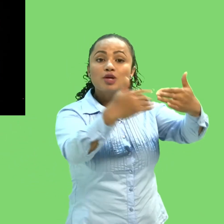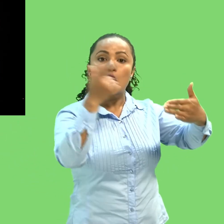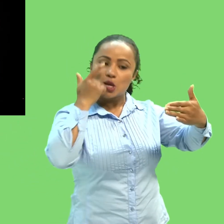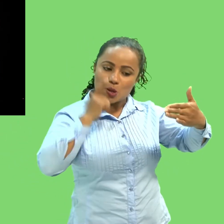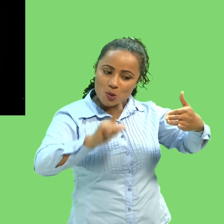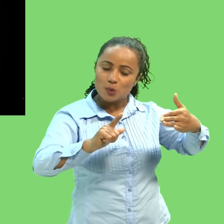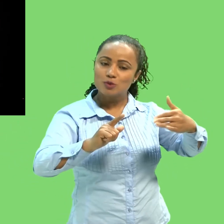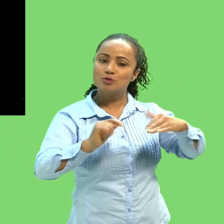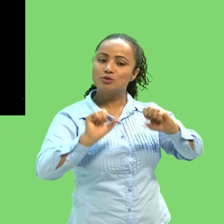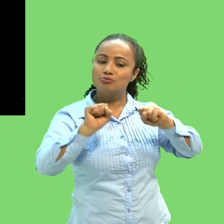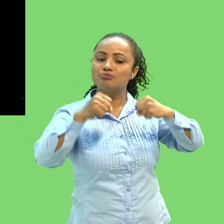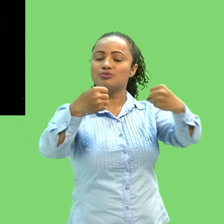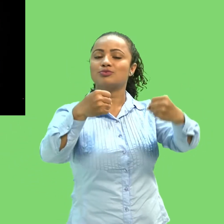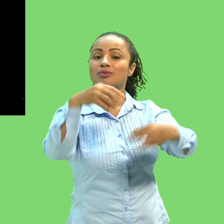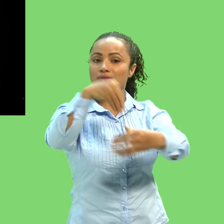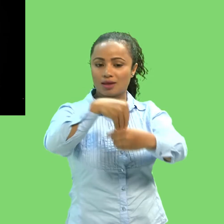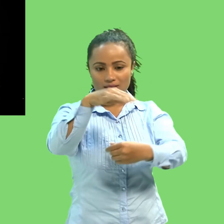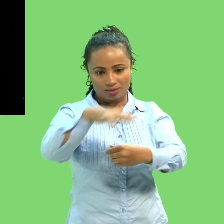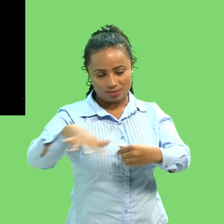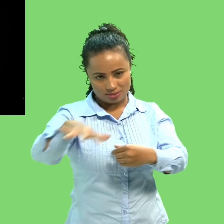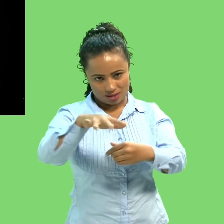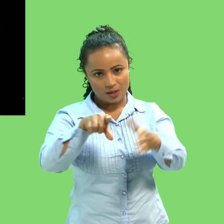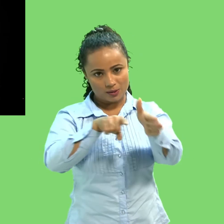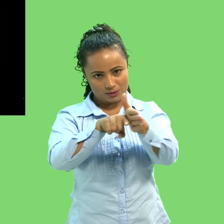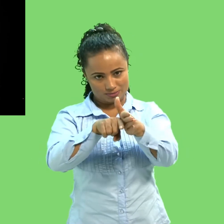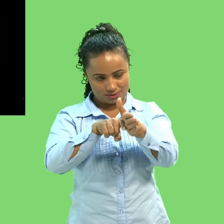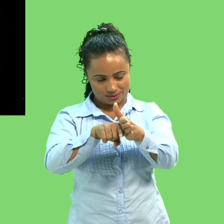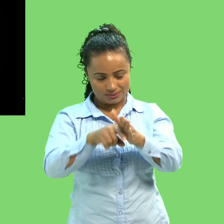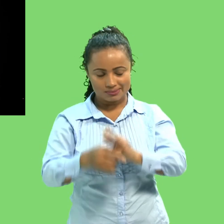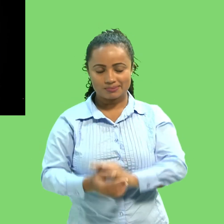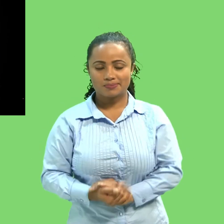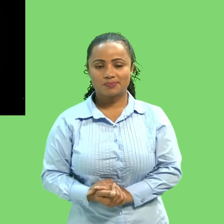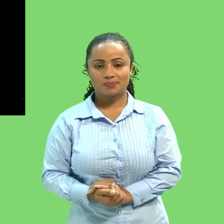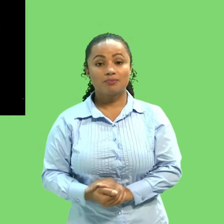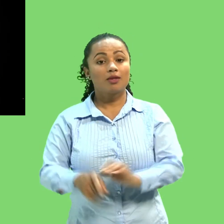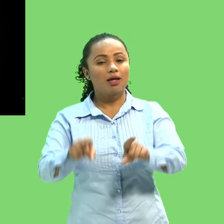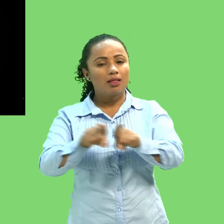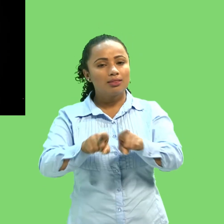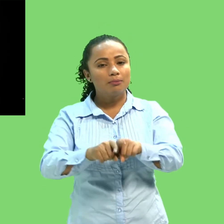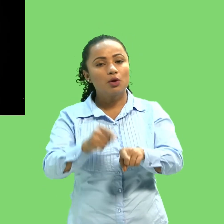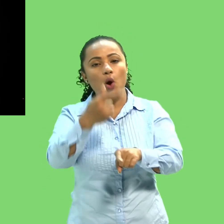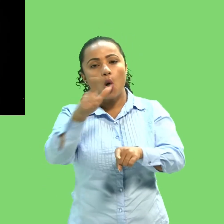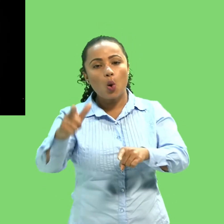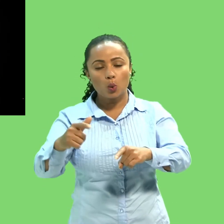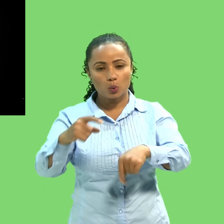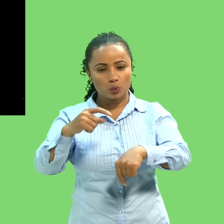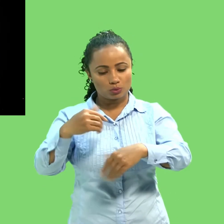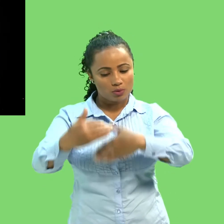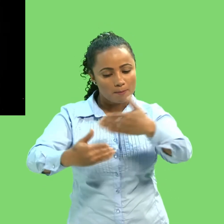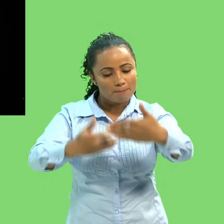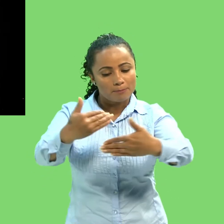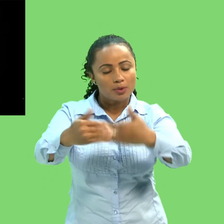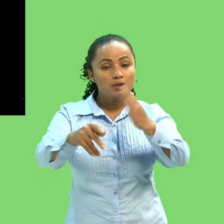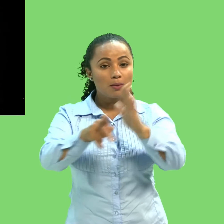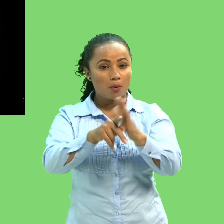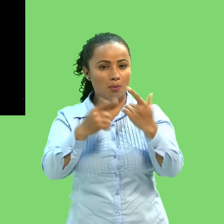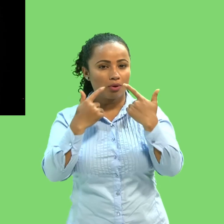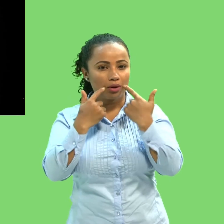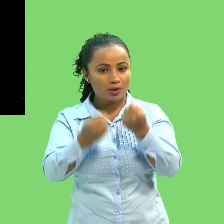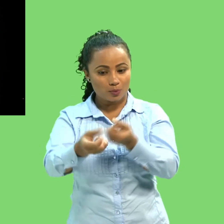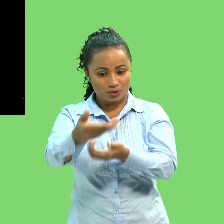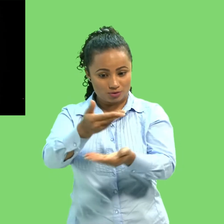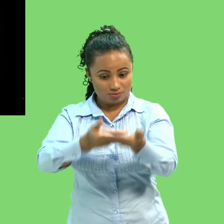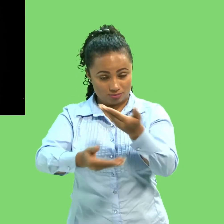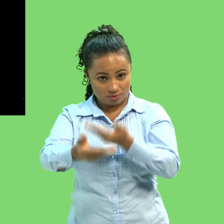dando oportunidade para a outra também se constituir, né? Da outra também conseguir realmente ganhar destaque e se inserir também no campo da